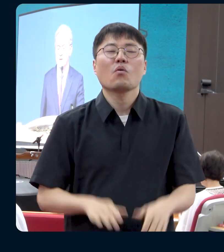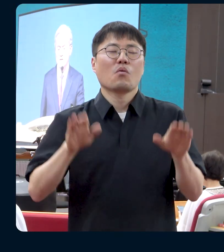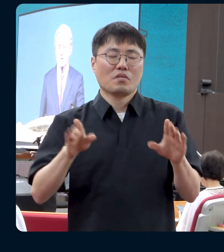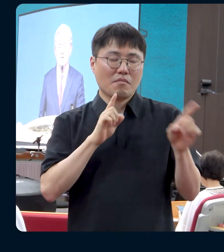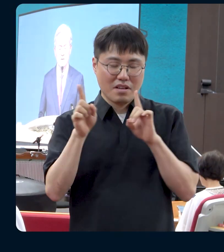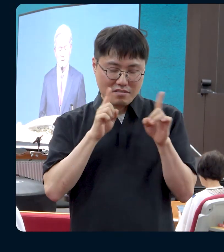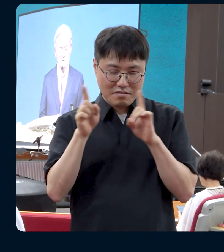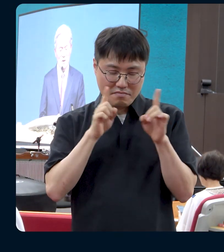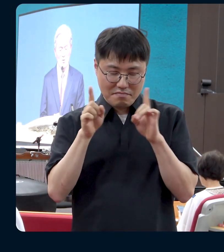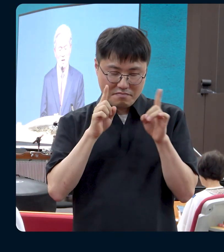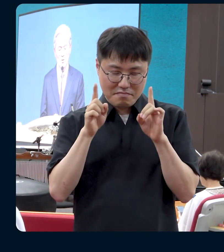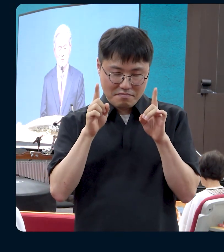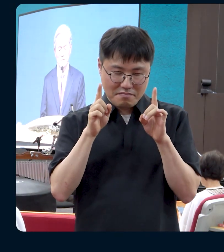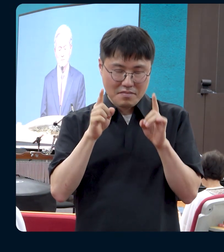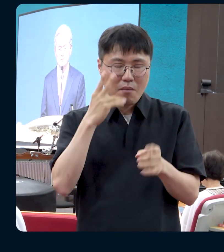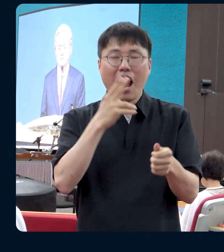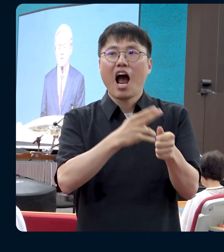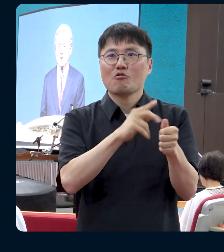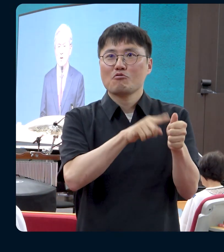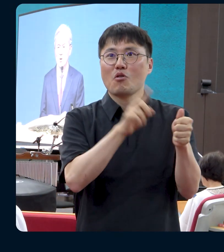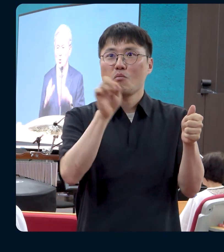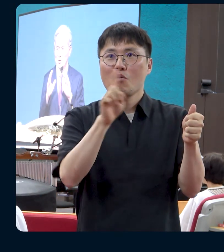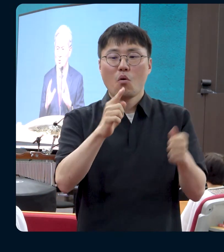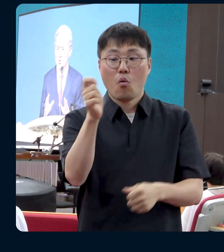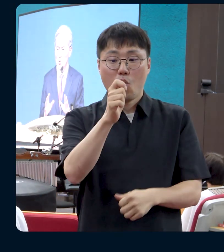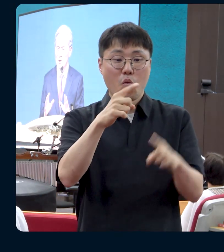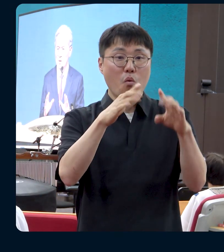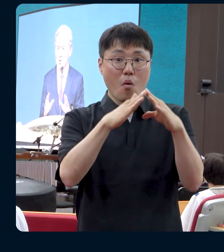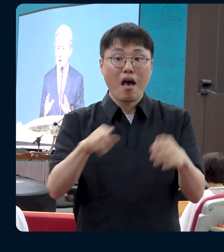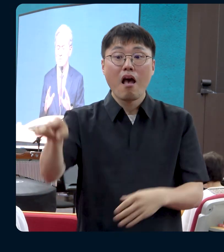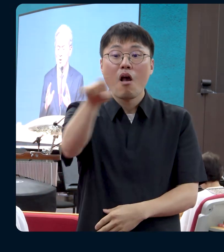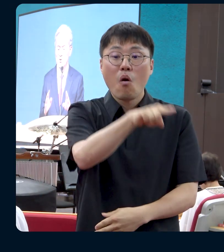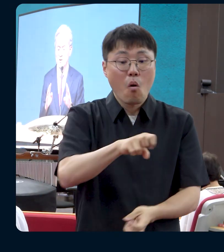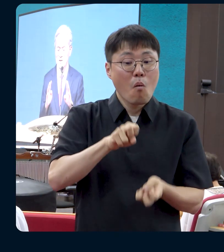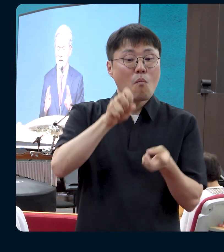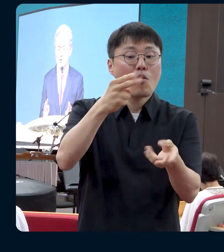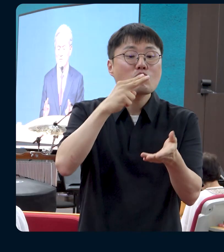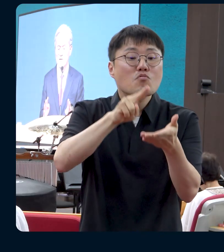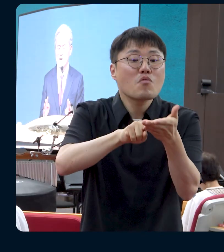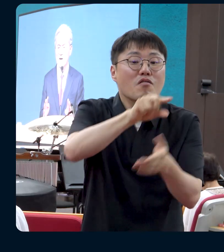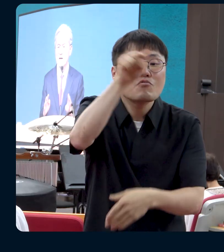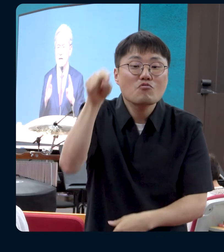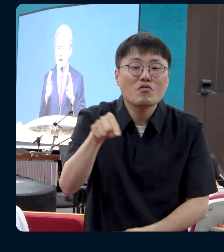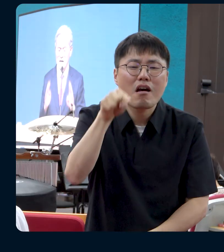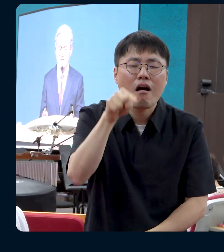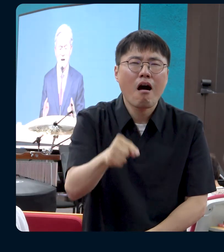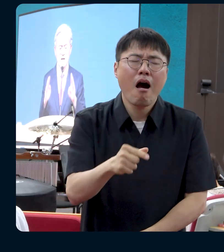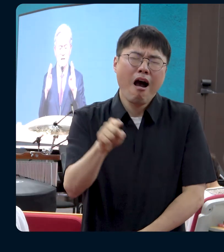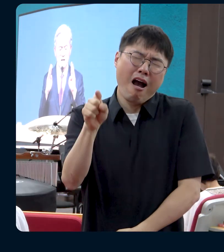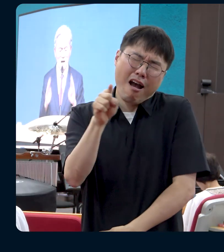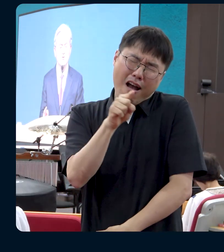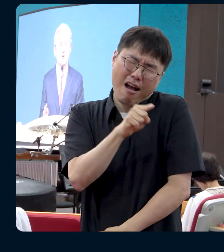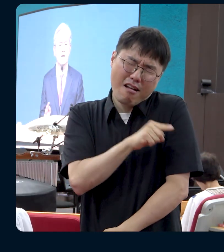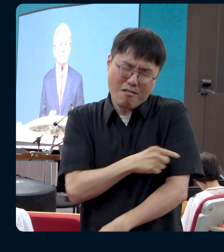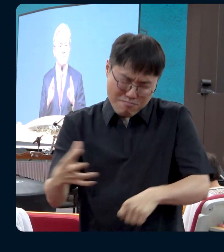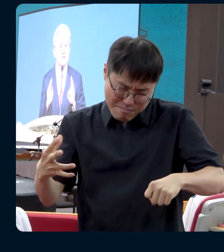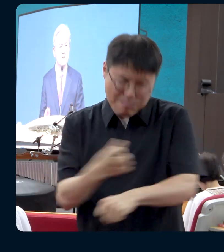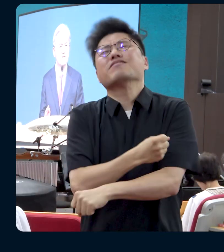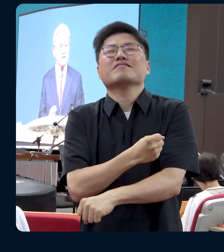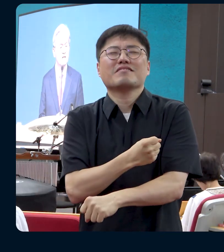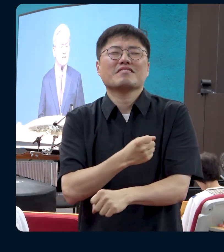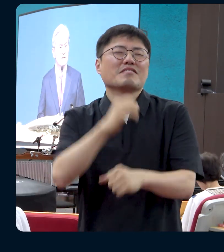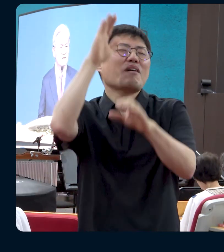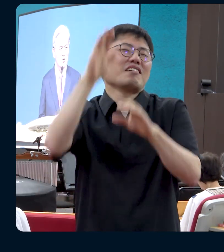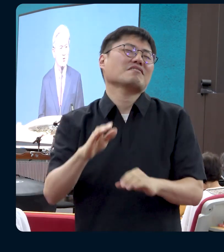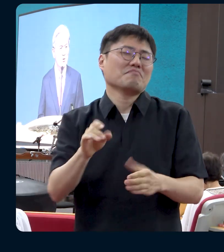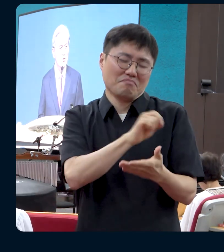오늘 말씀에서 바울 사도는 고린도 교회에게 보내는 편지 가운데 가장 강력한